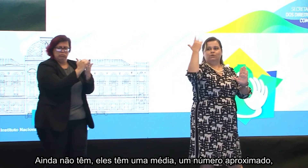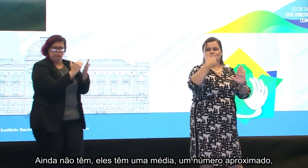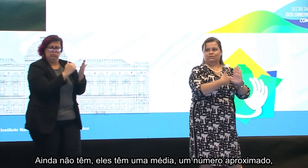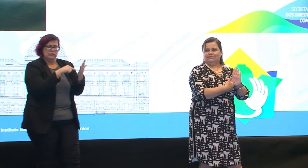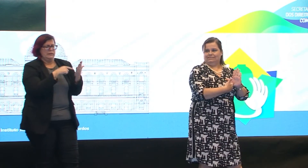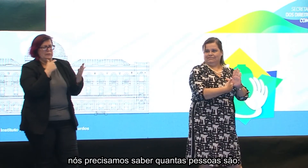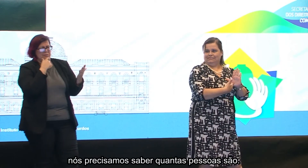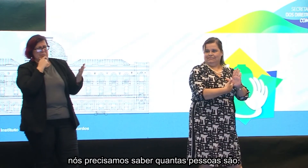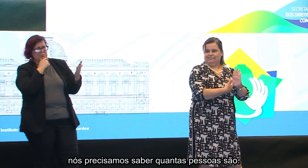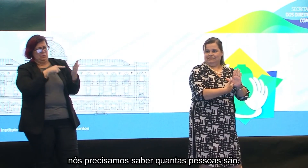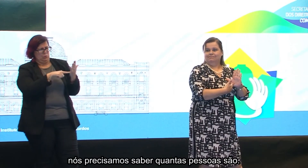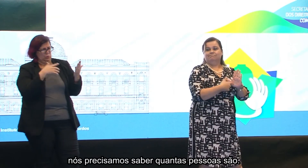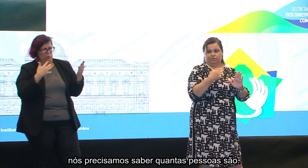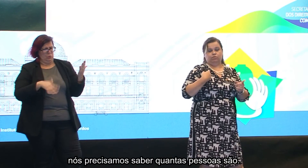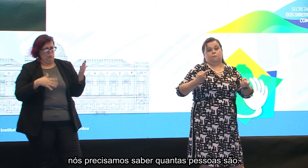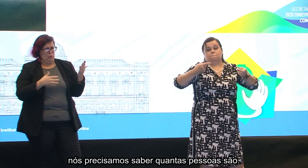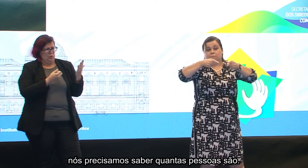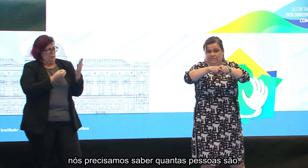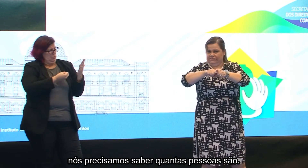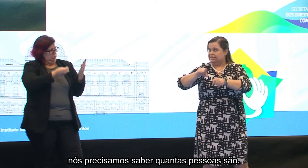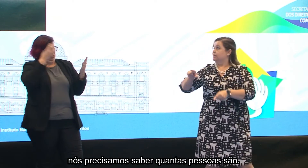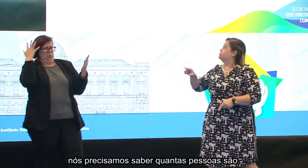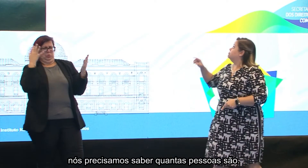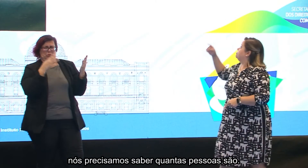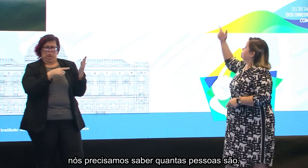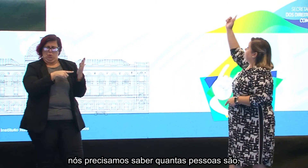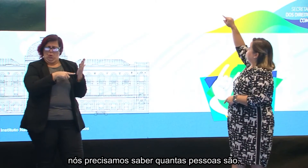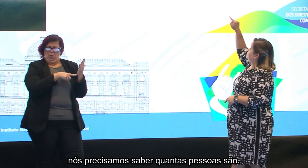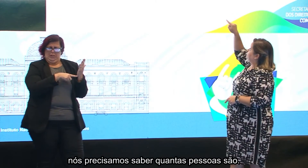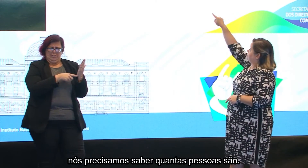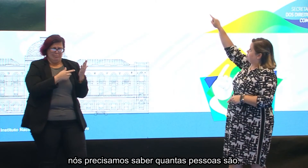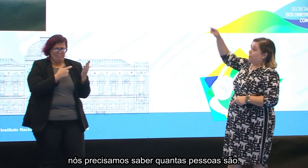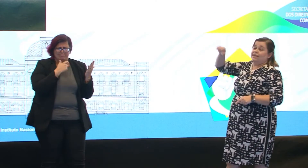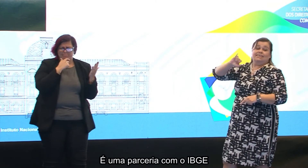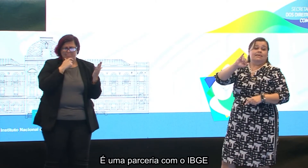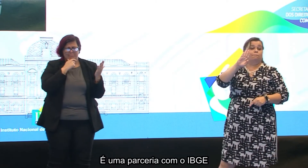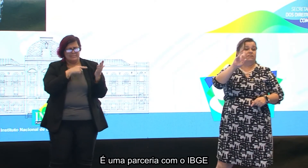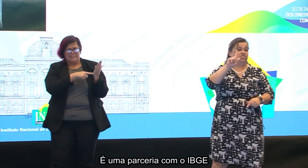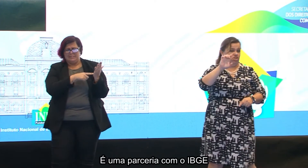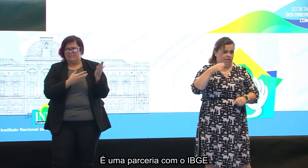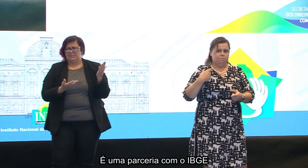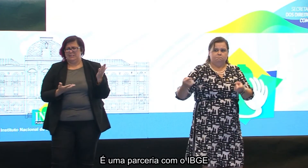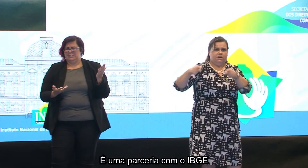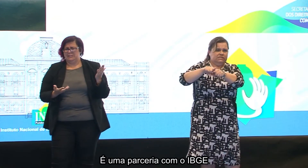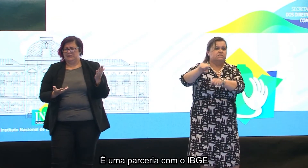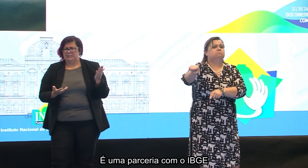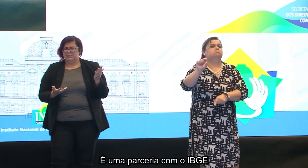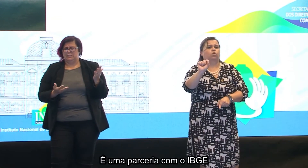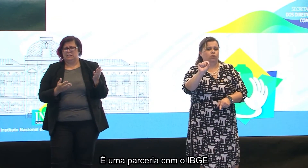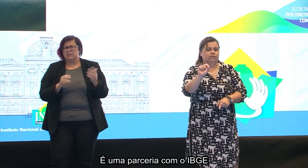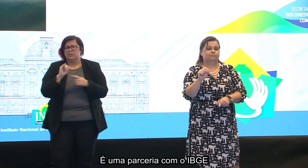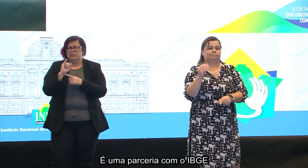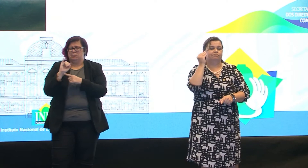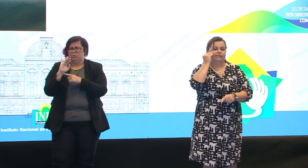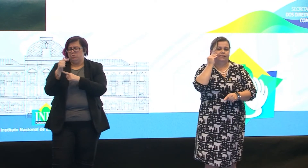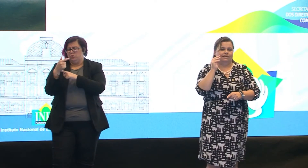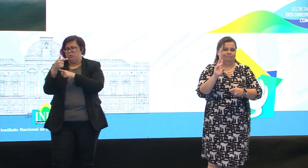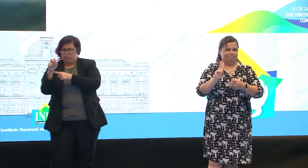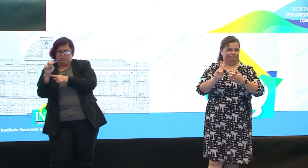aproximado. Então, nós precisamos saber quantas pessoas são. Então, é uma parceria com o IBGE,